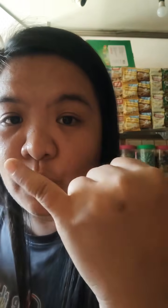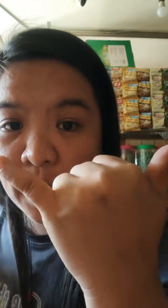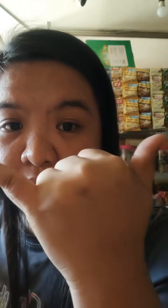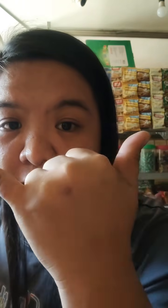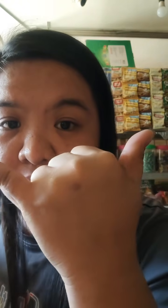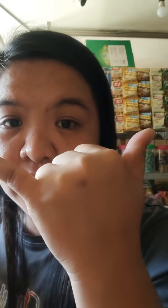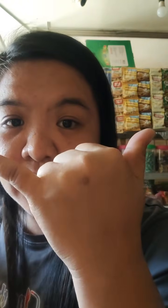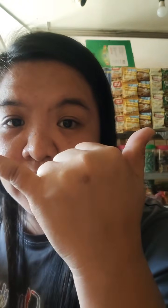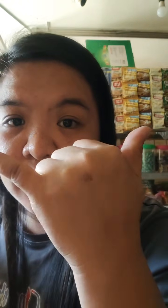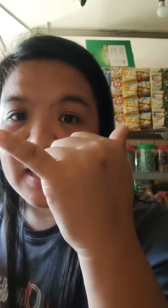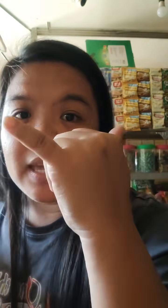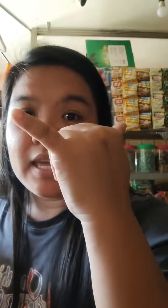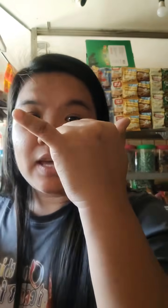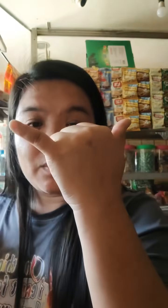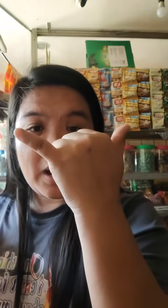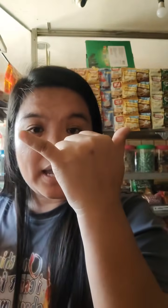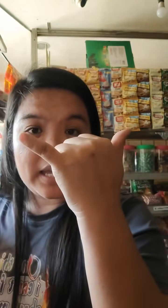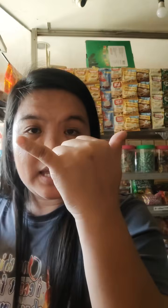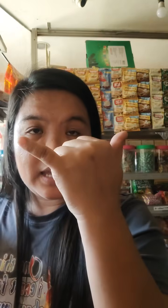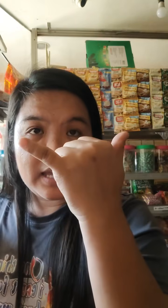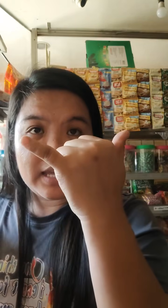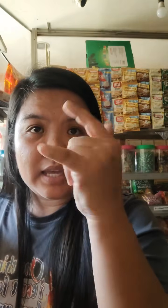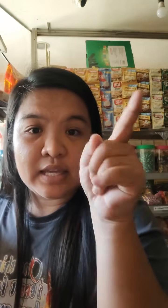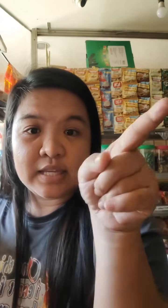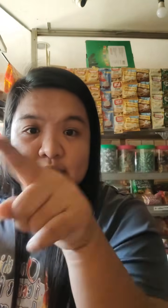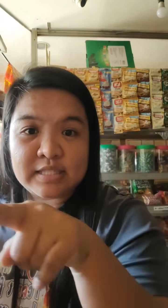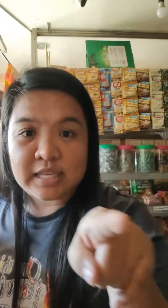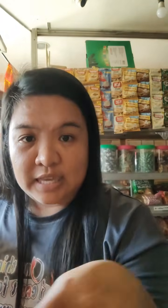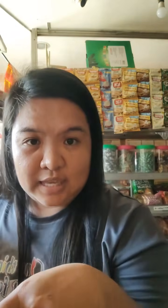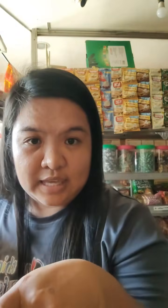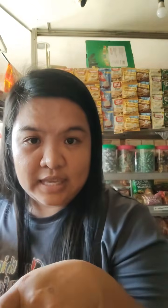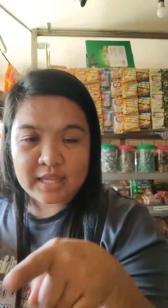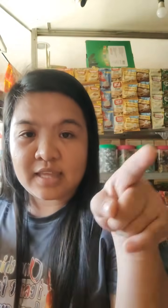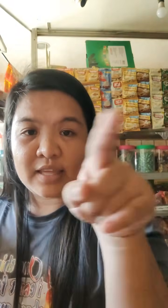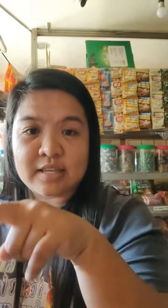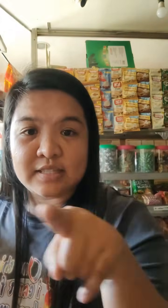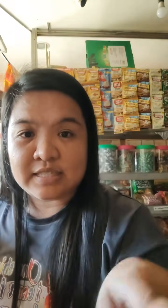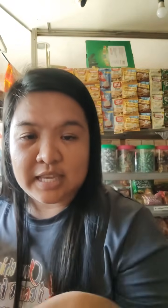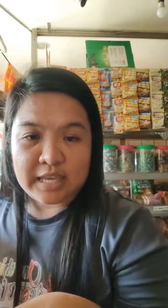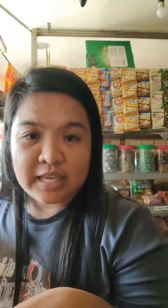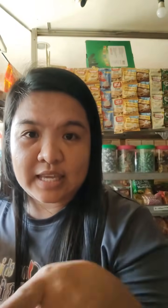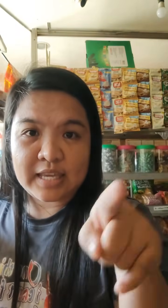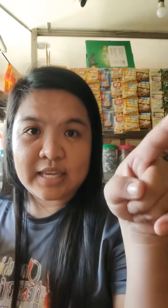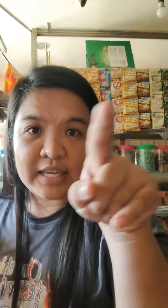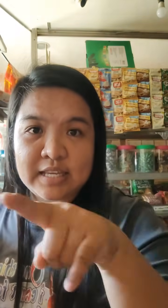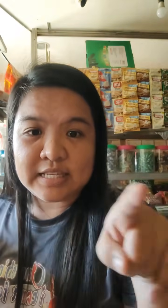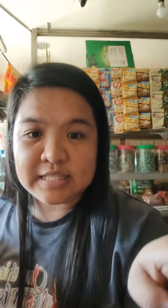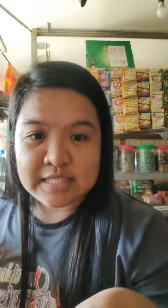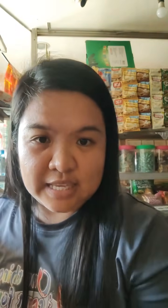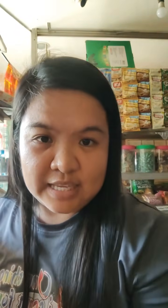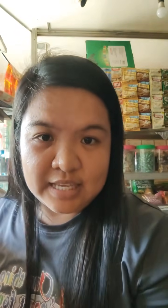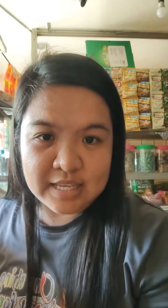Y, Y, Z, Z, Z.